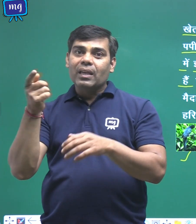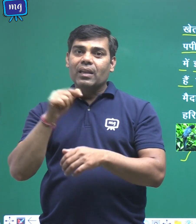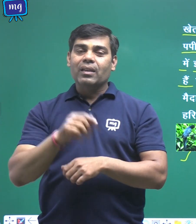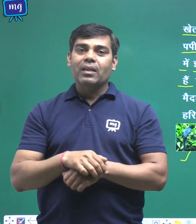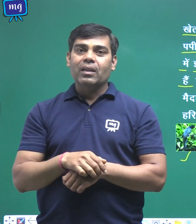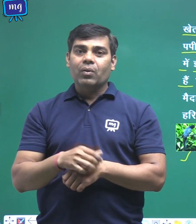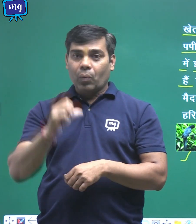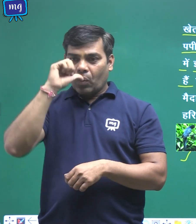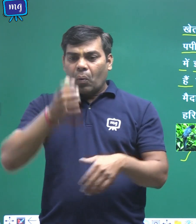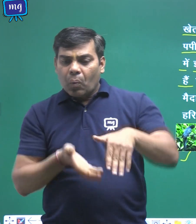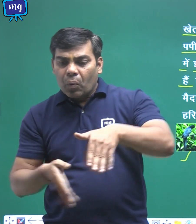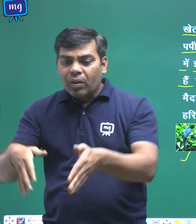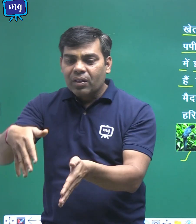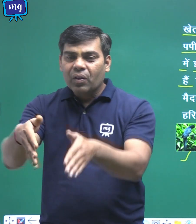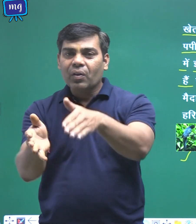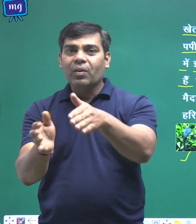नदी